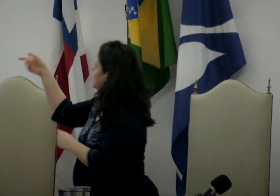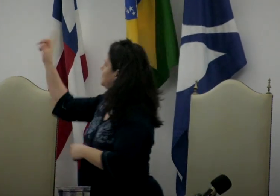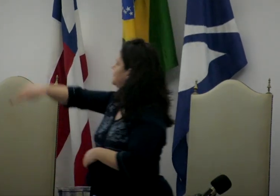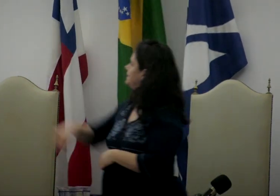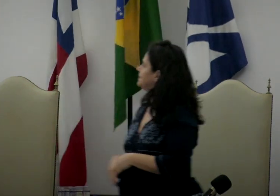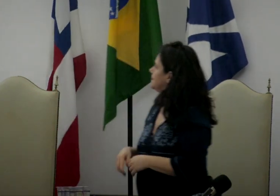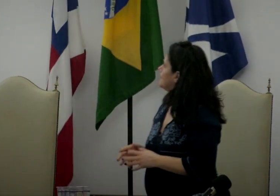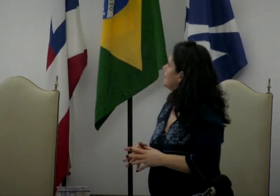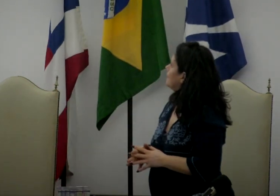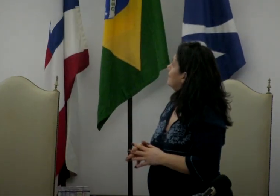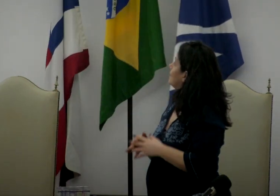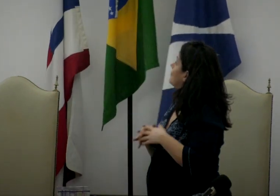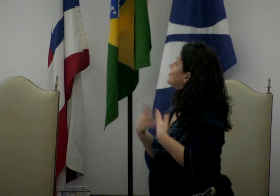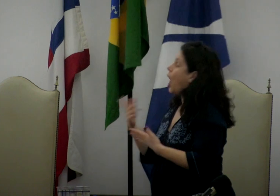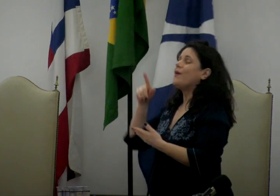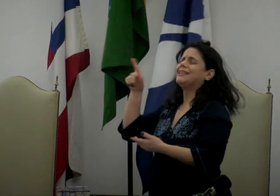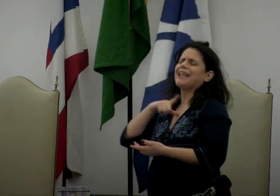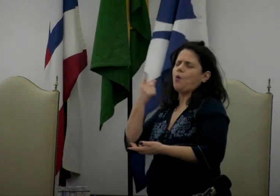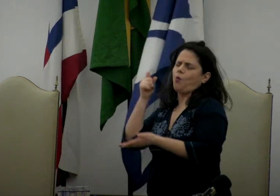surdez. Próximo.